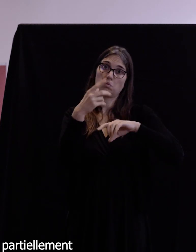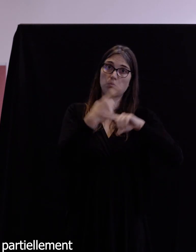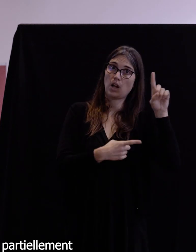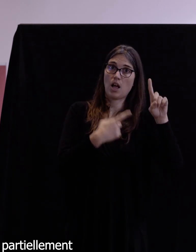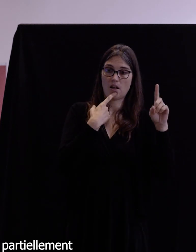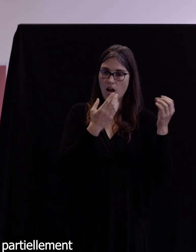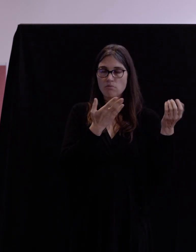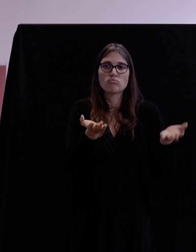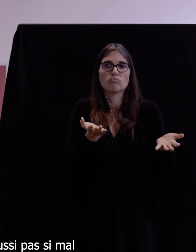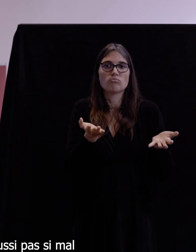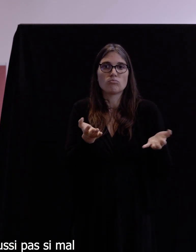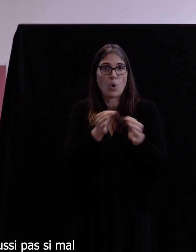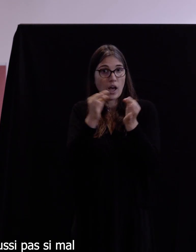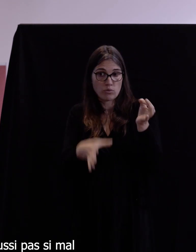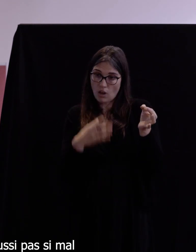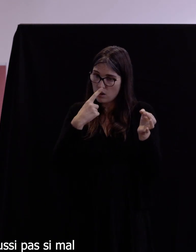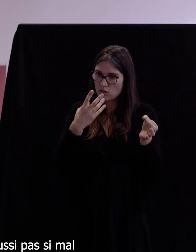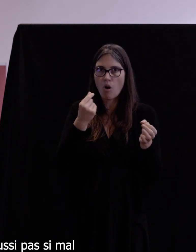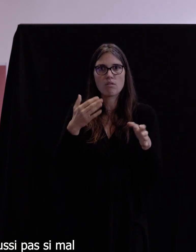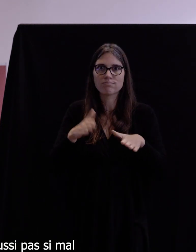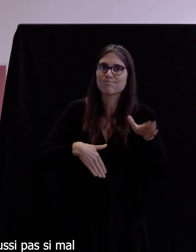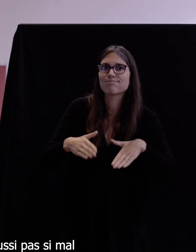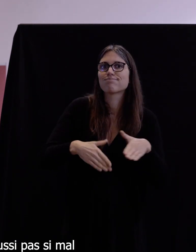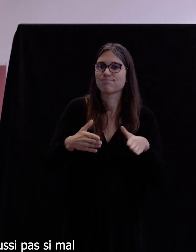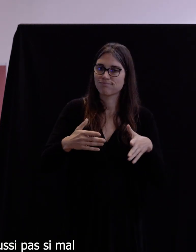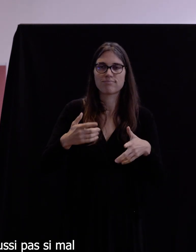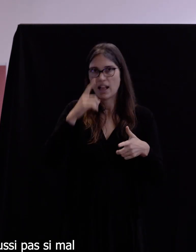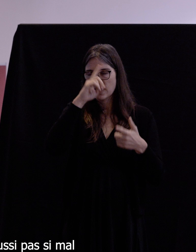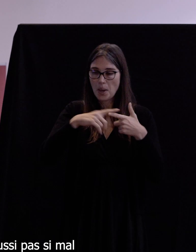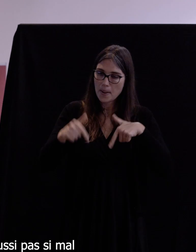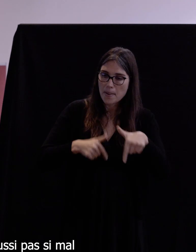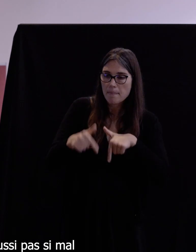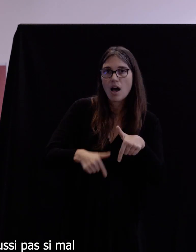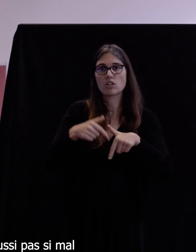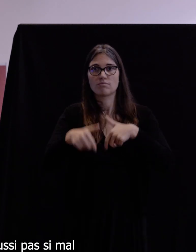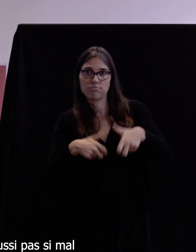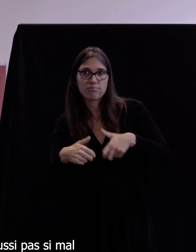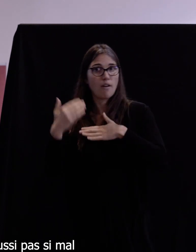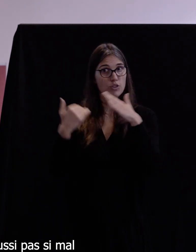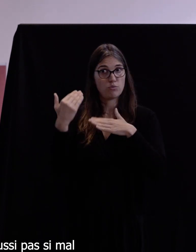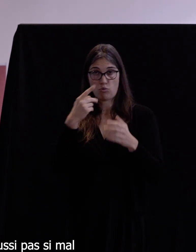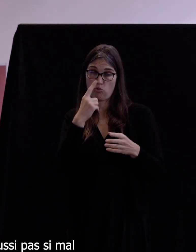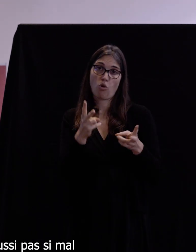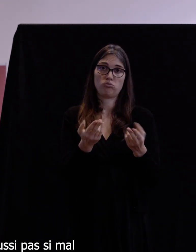donc ça explique que finalement, il se débrouille aussi pas si mal sur le plan vestibulaire.